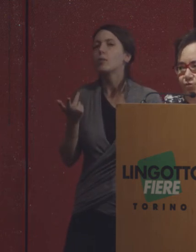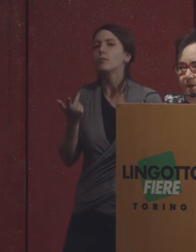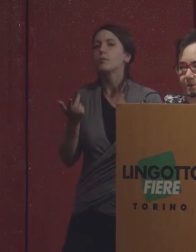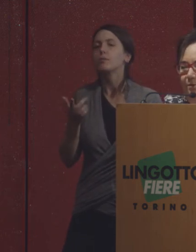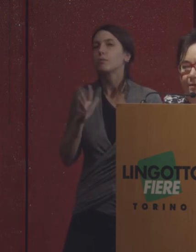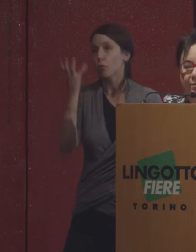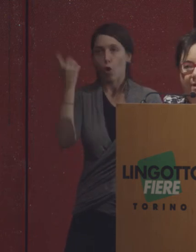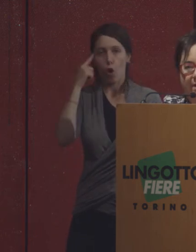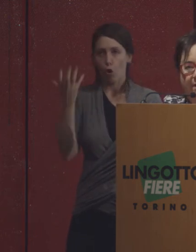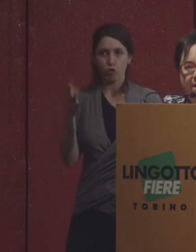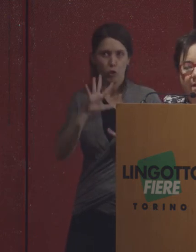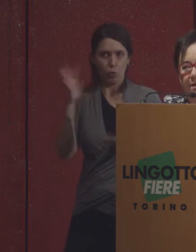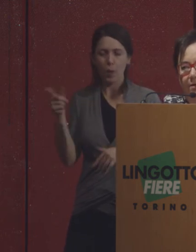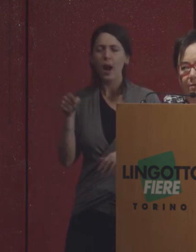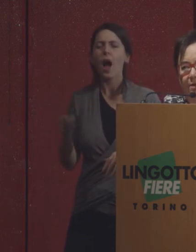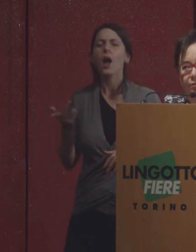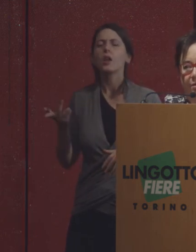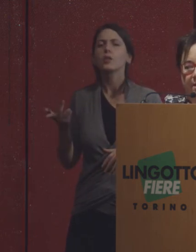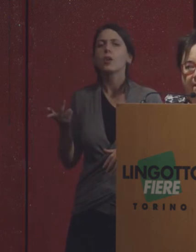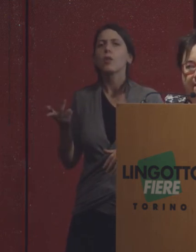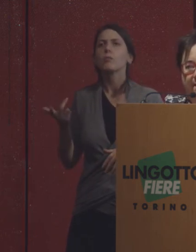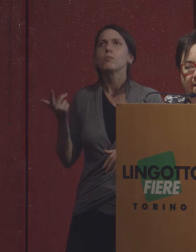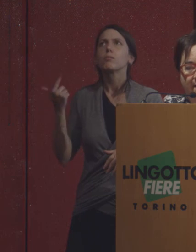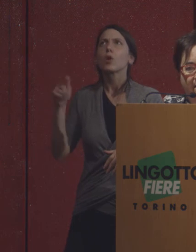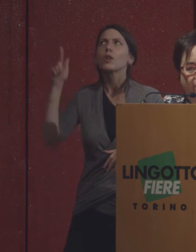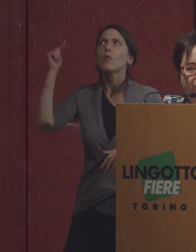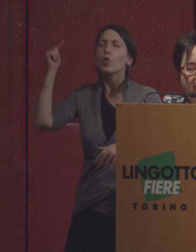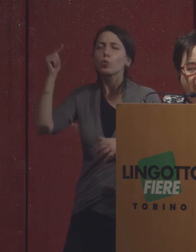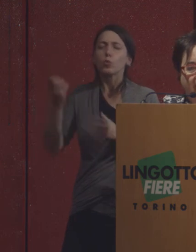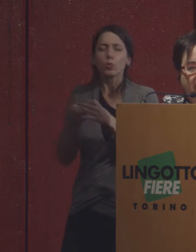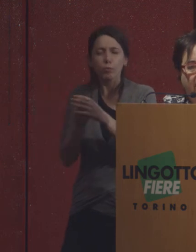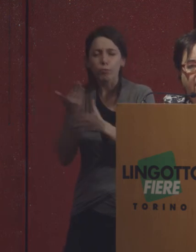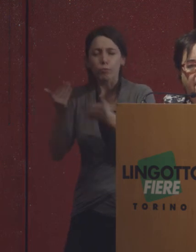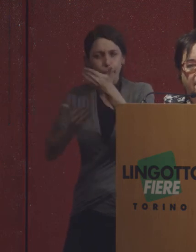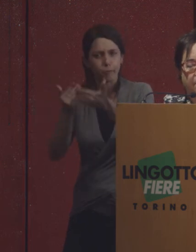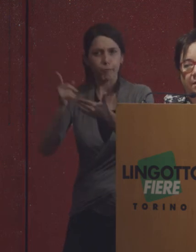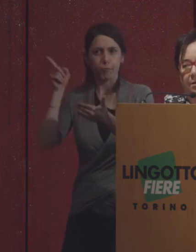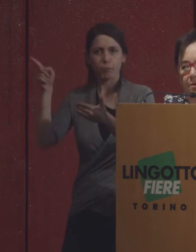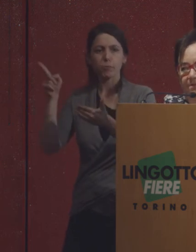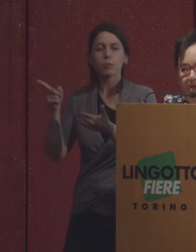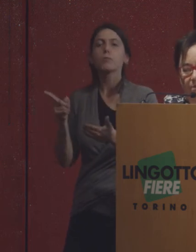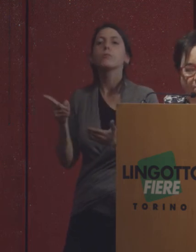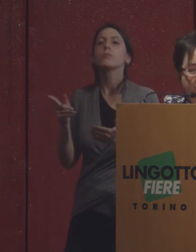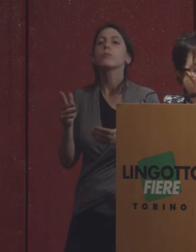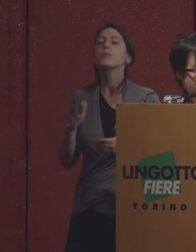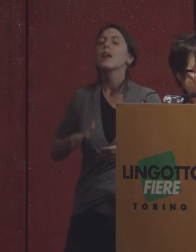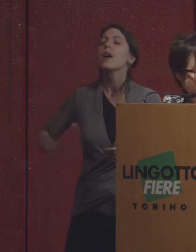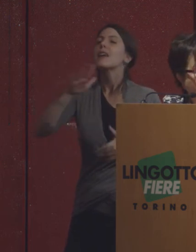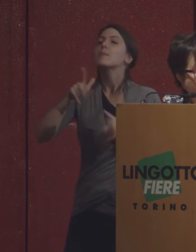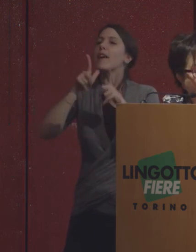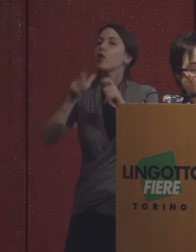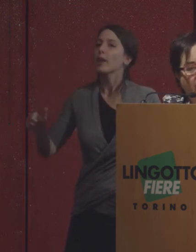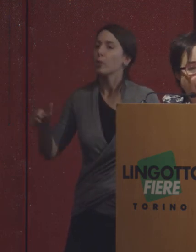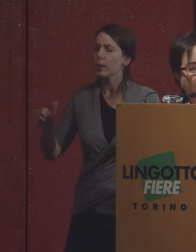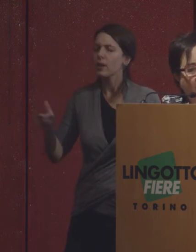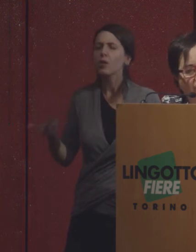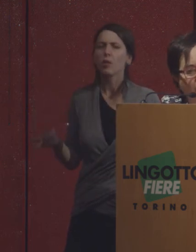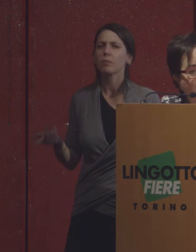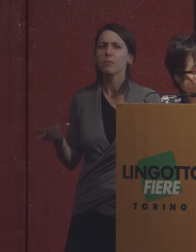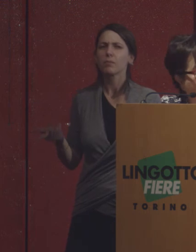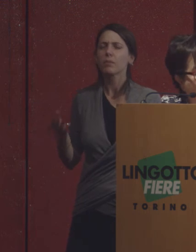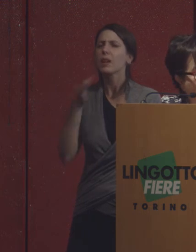un altro concetto che lui ha contribuito a creare e a portare avanti. quello dello spazio linguistico e il